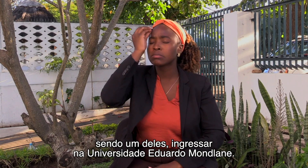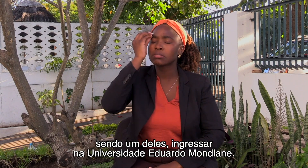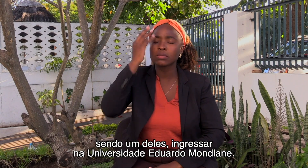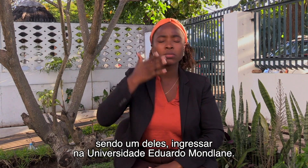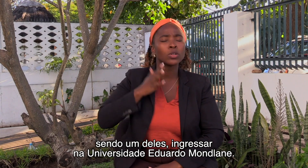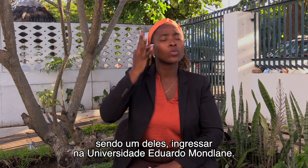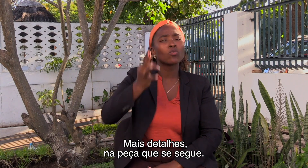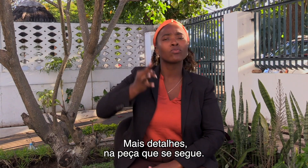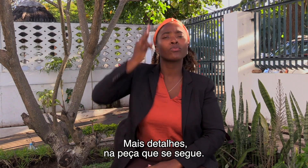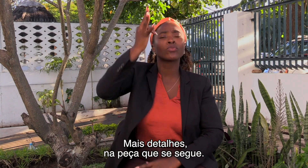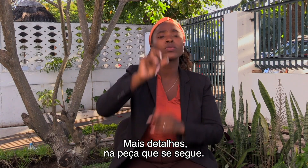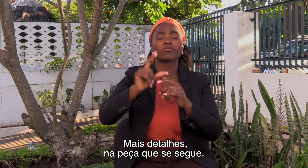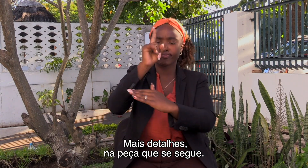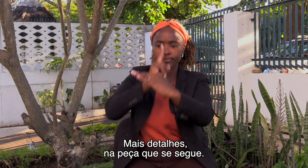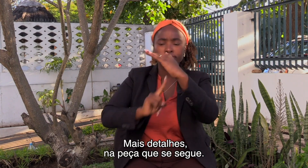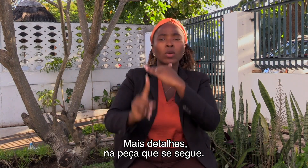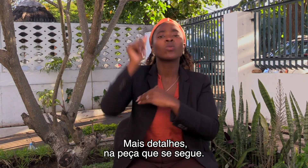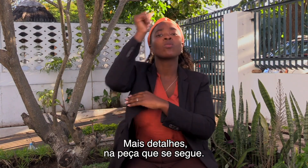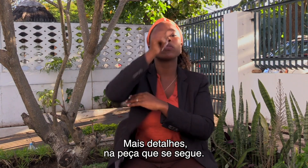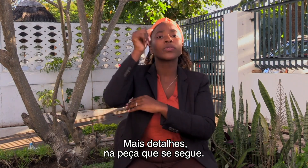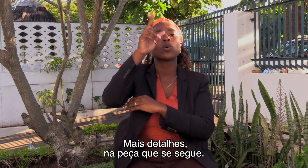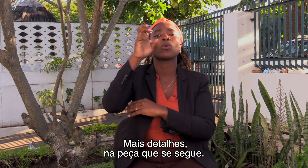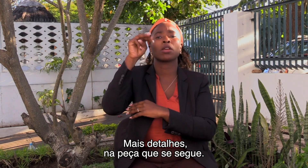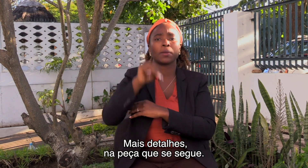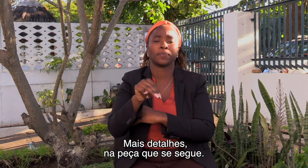Eduardo Mondlane. Mais detalhes na peça que se segue.